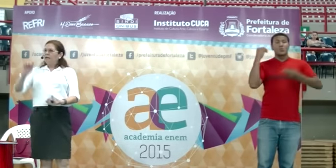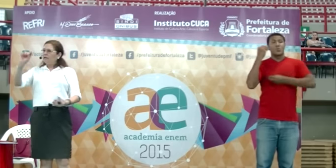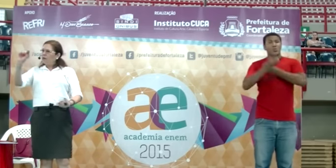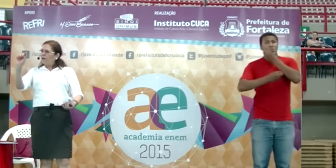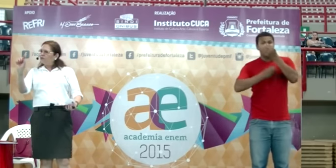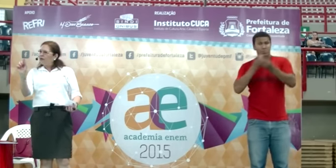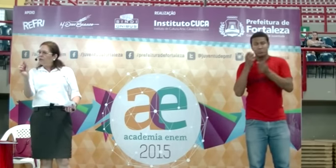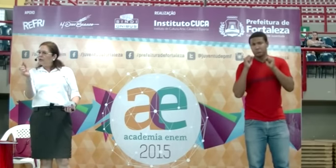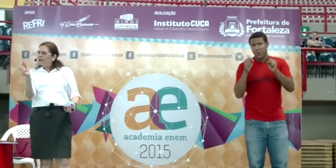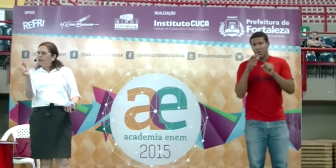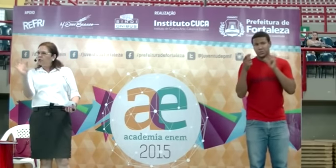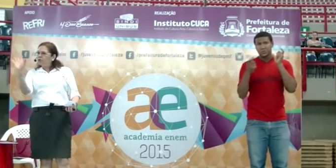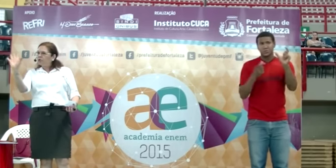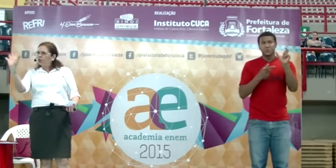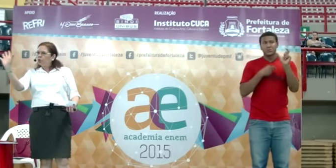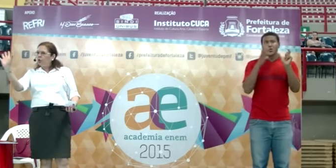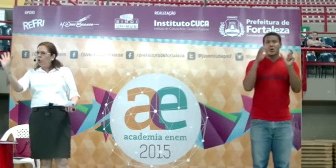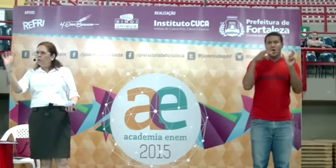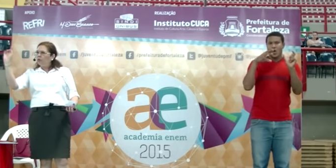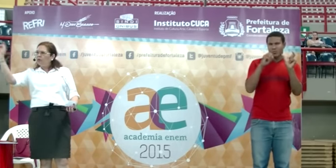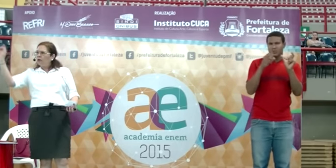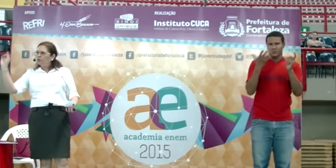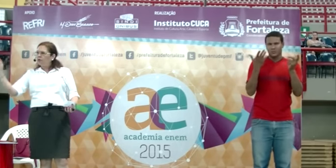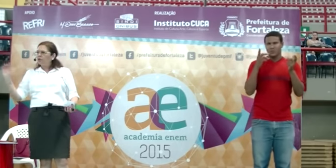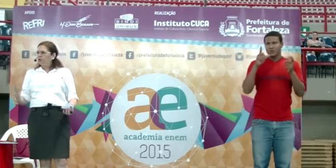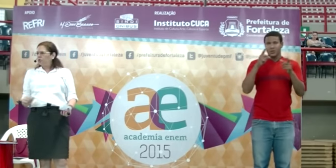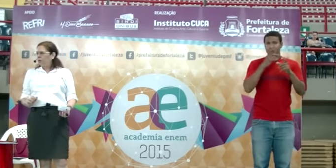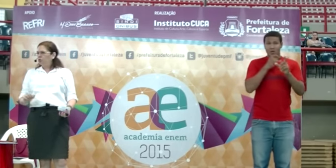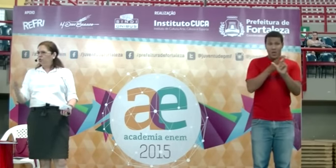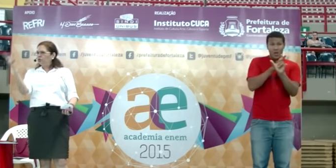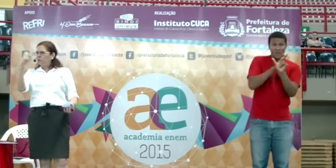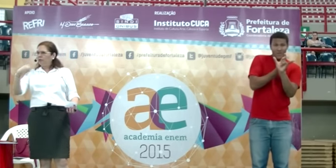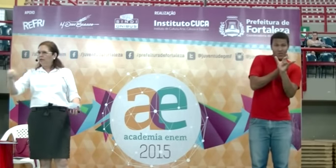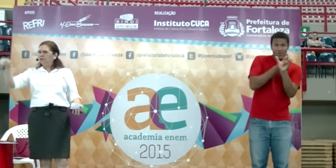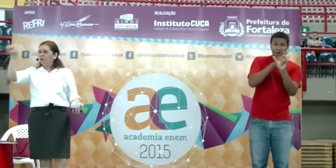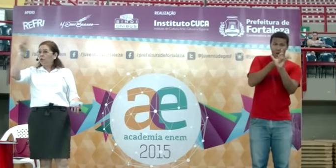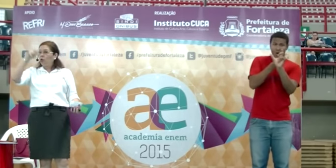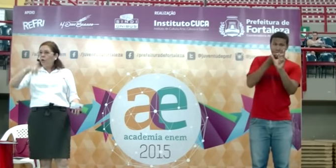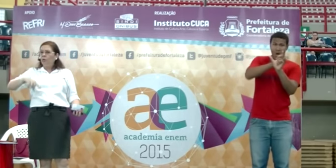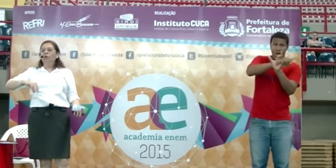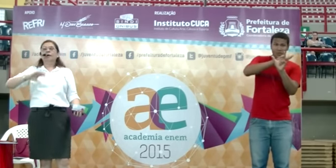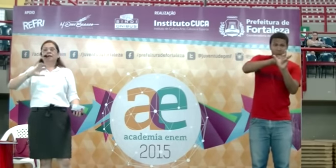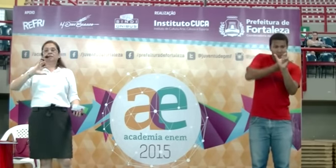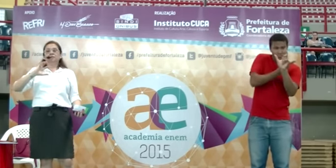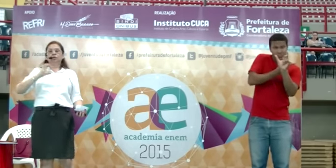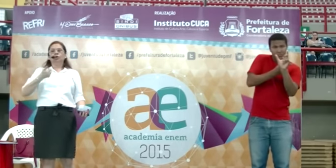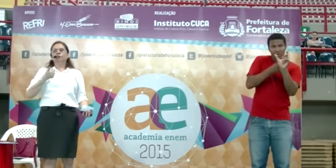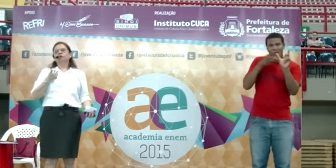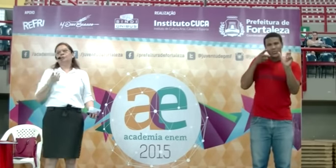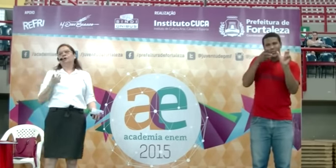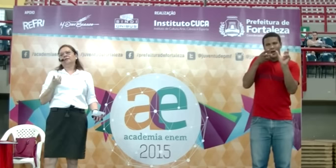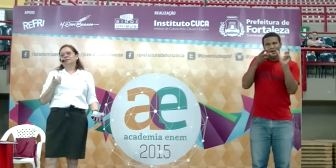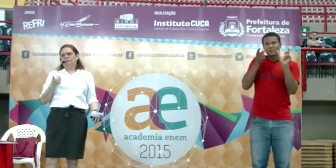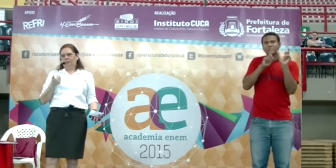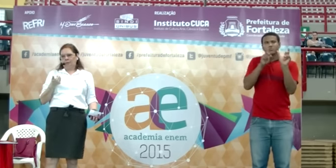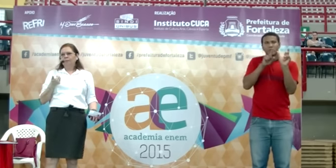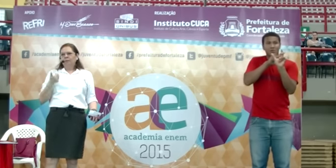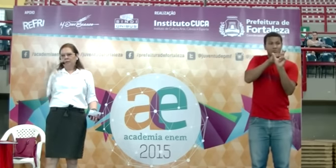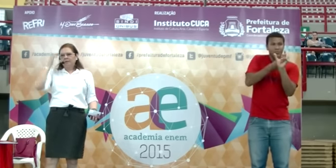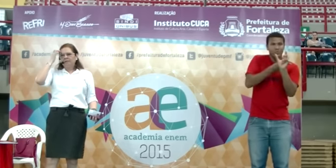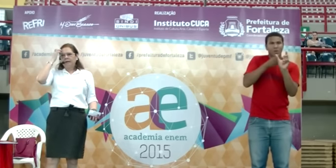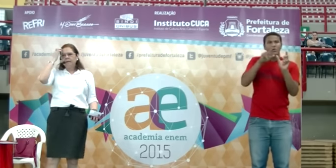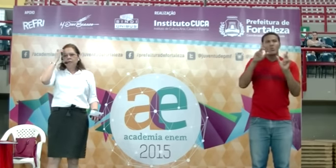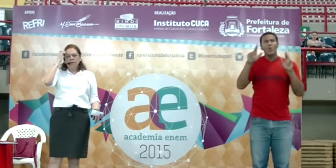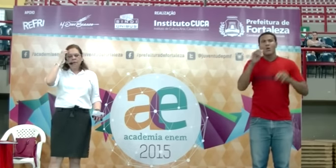como. Aí tem uma vírgula antes do como e não tem 2 pontos, porque esse como é sinônimo de por